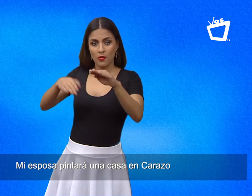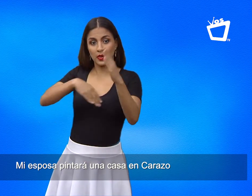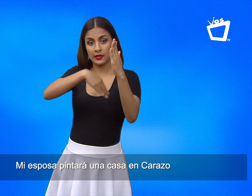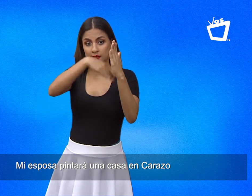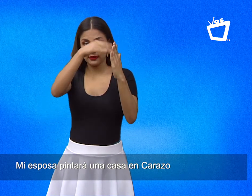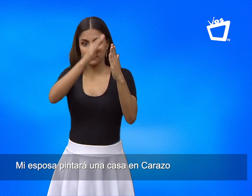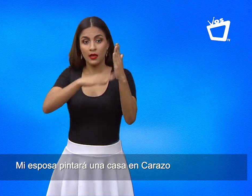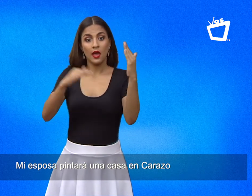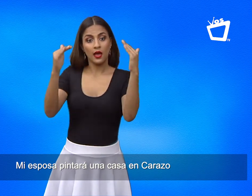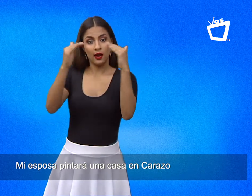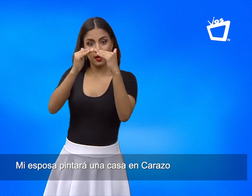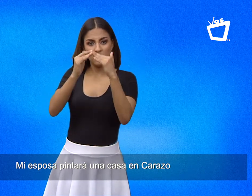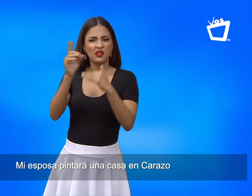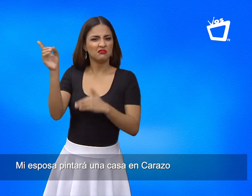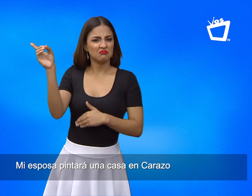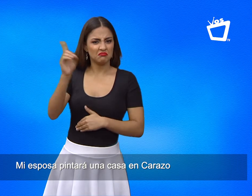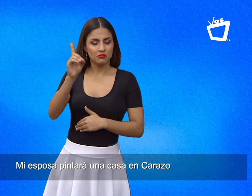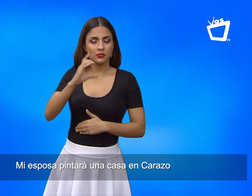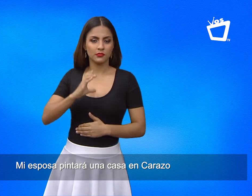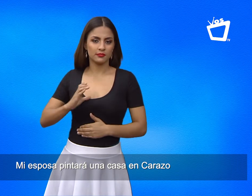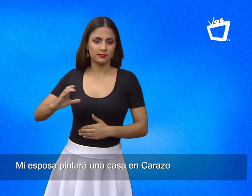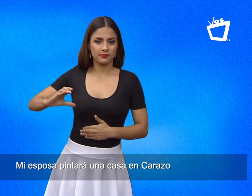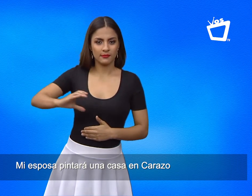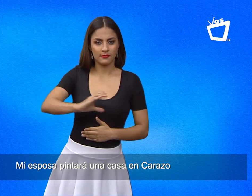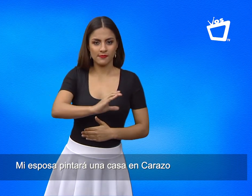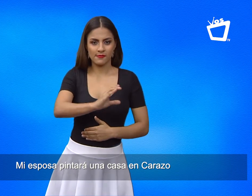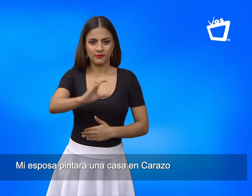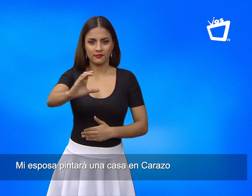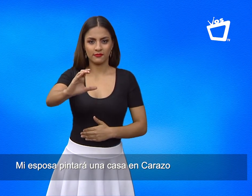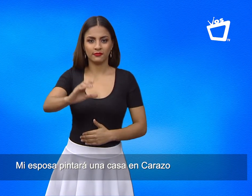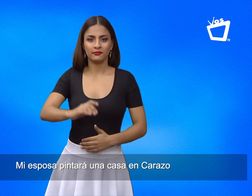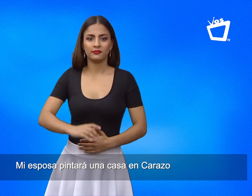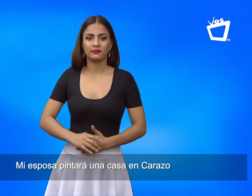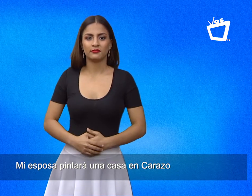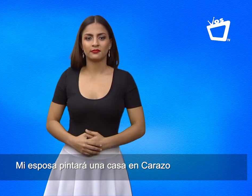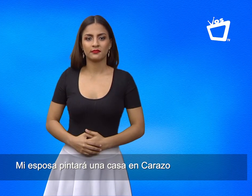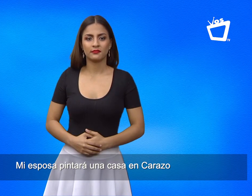Mi esposa pintará una casa en Carazo.